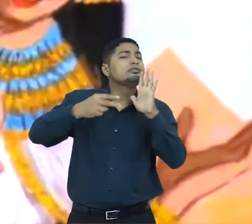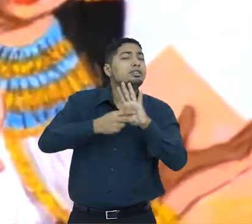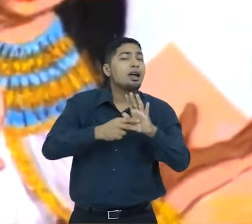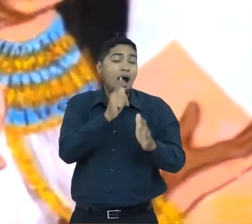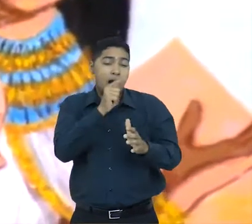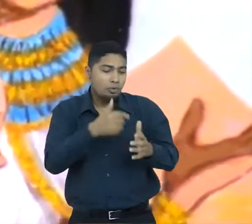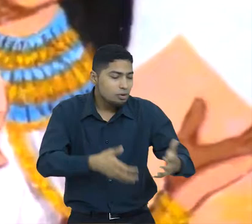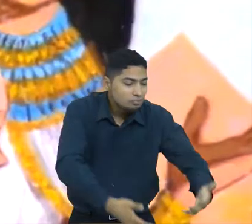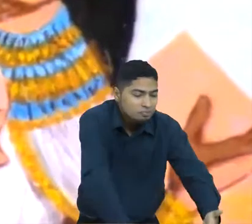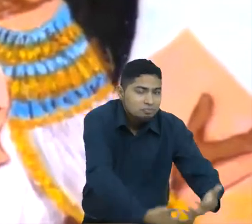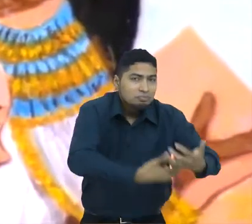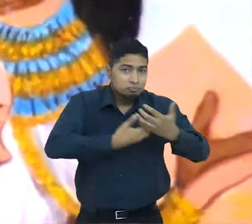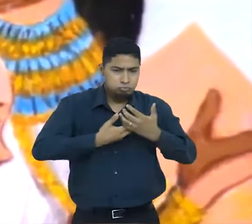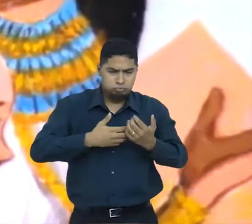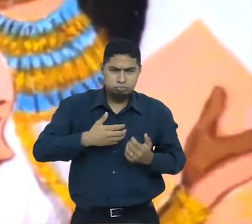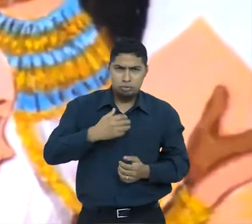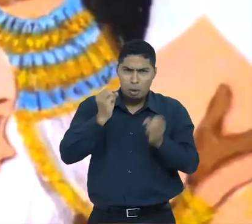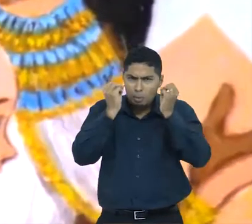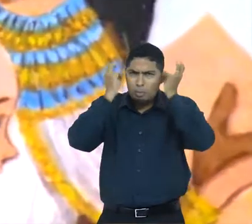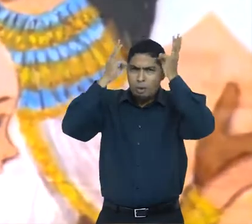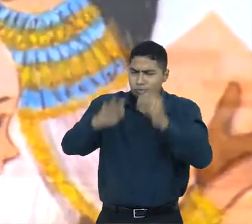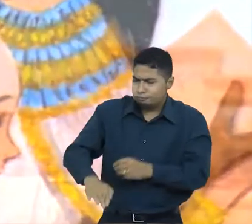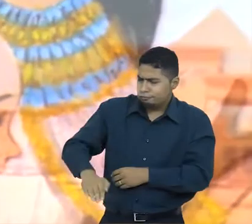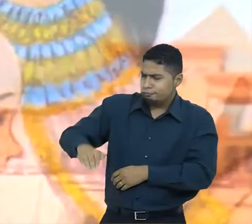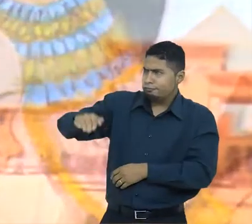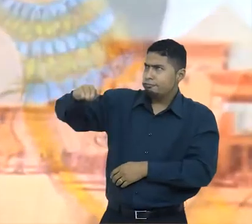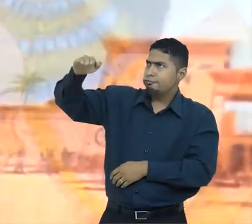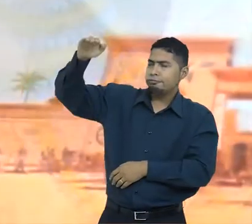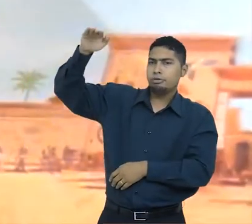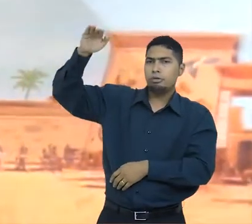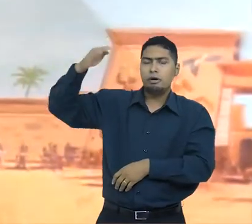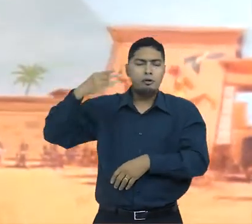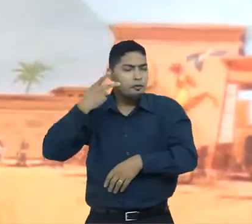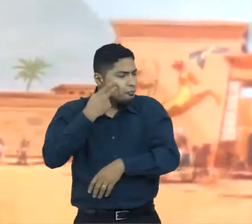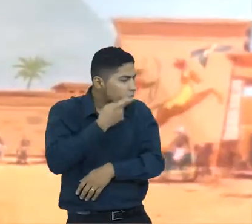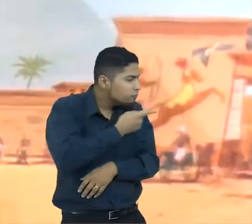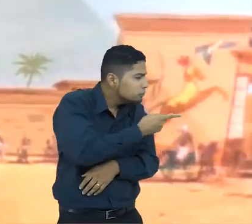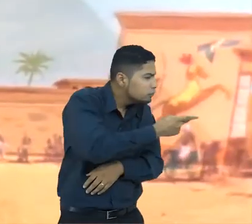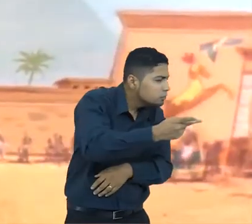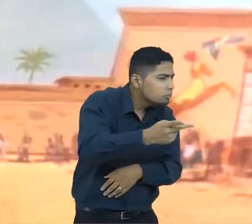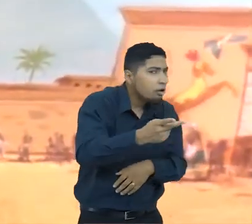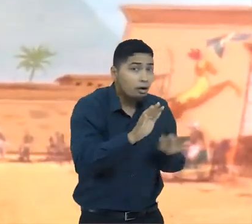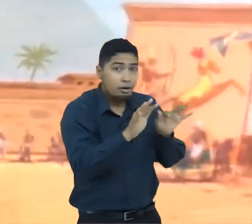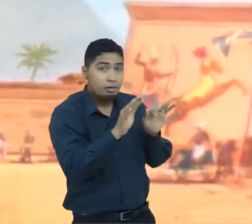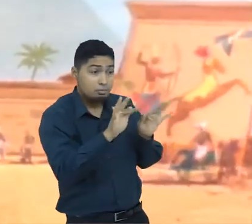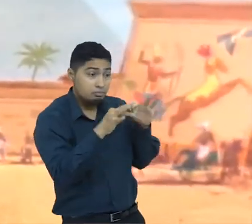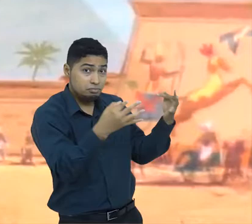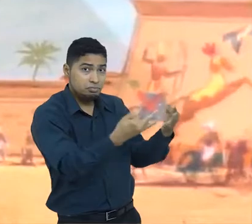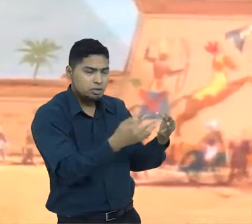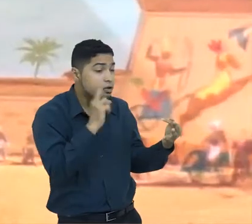das águas. Quando Moisés ficou adulto, ele foi visitar seus parentes que ainda eram escravos. Moisés